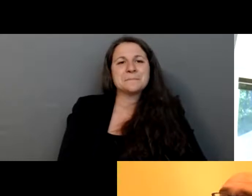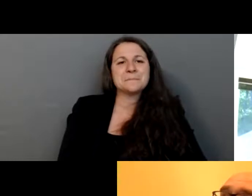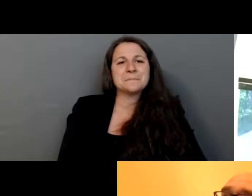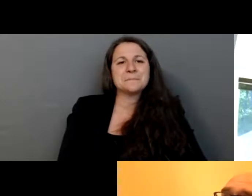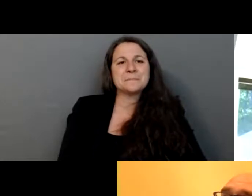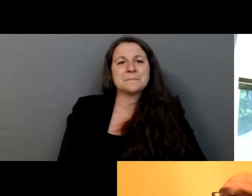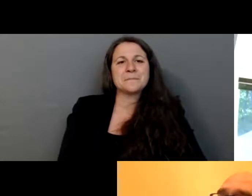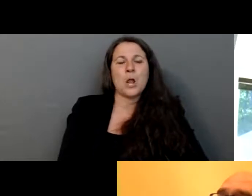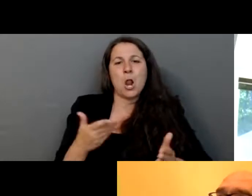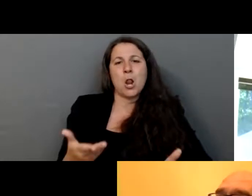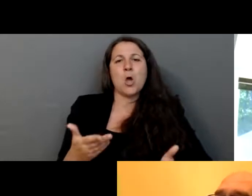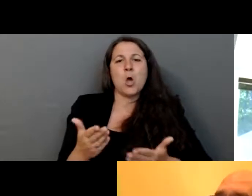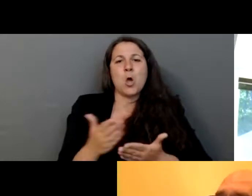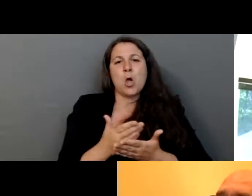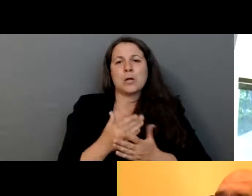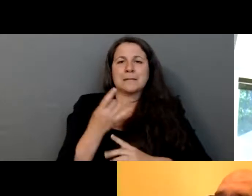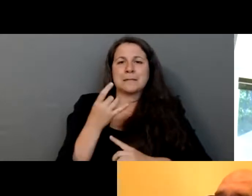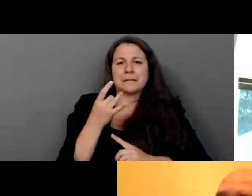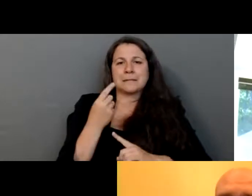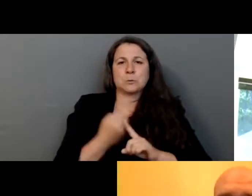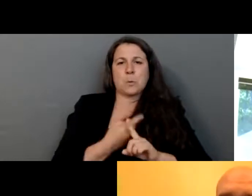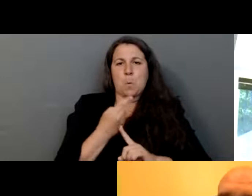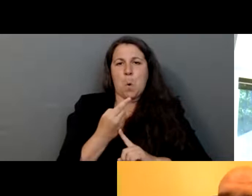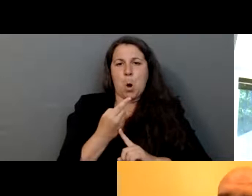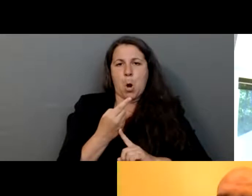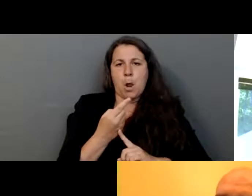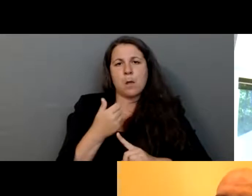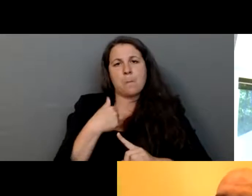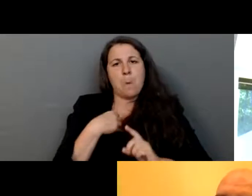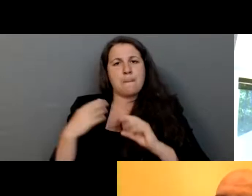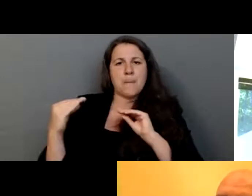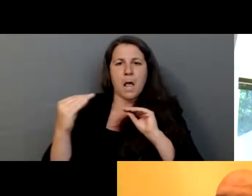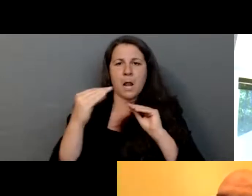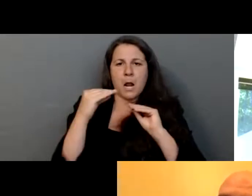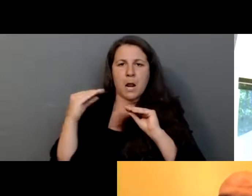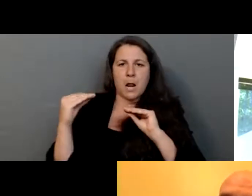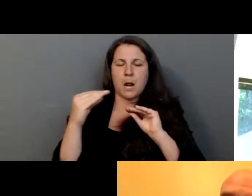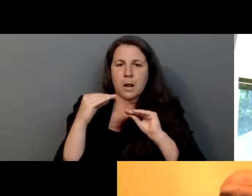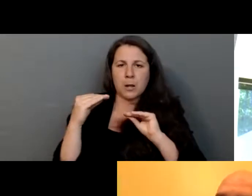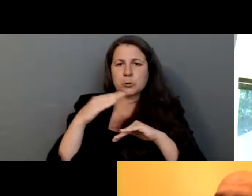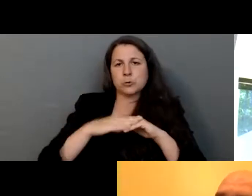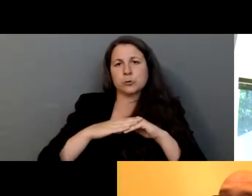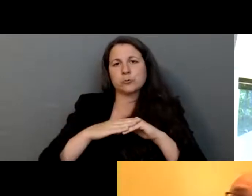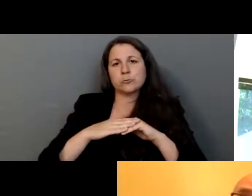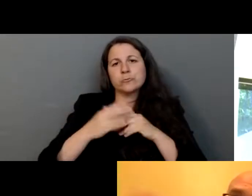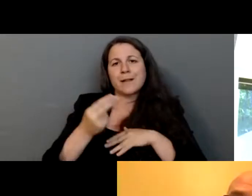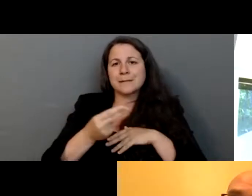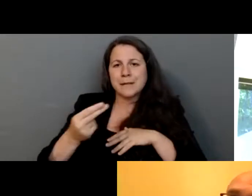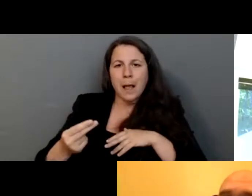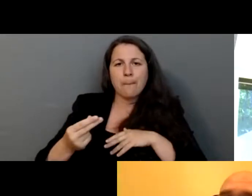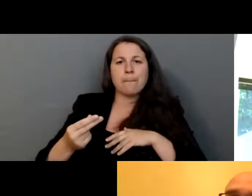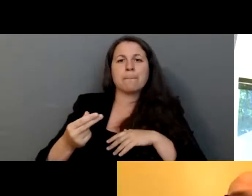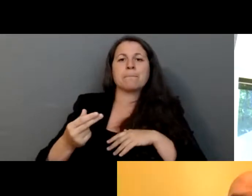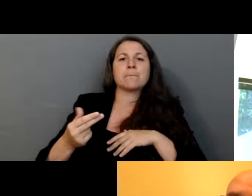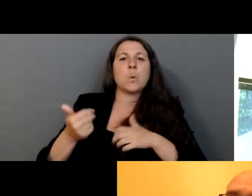Là, ça fait environ 18 mois que je parle à des gens qui travaillent sur les questions d'handicap ou des personnes handicapées, en fait,